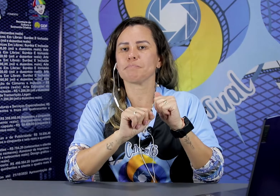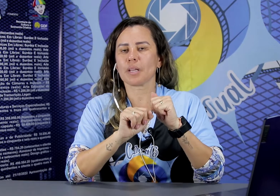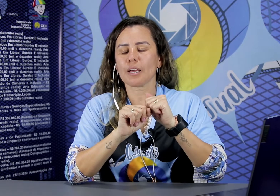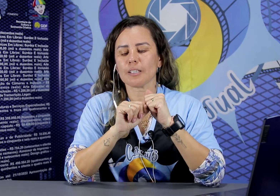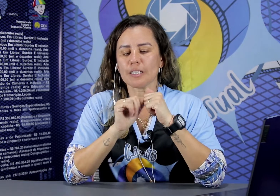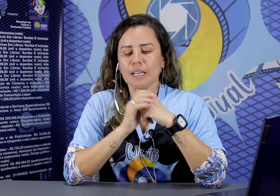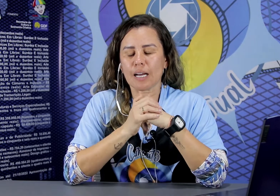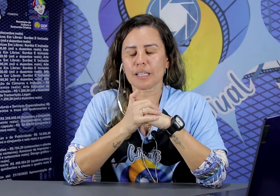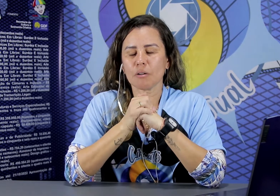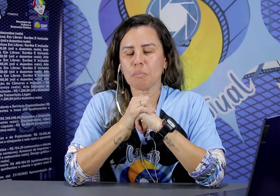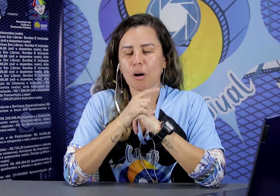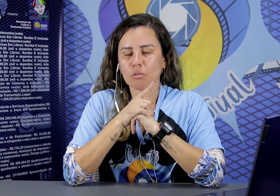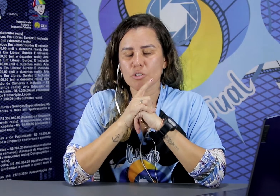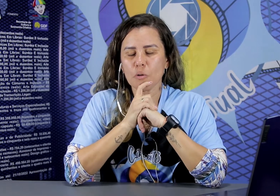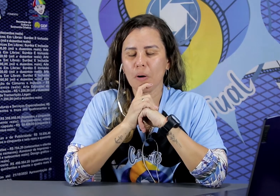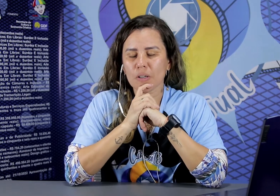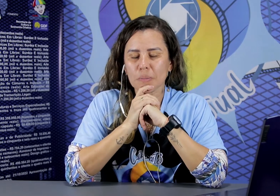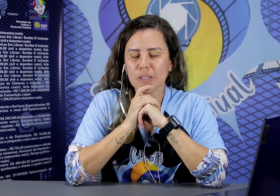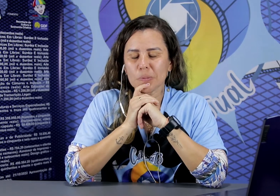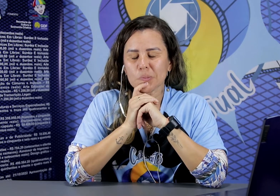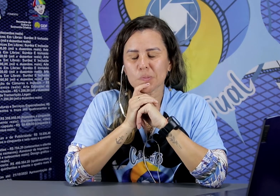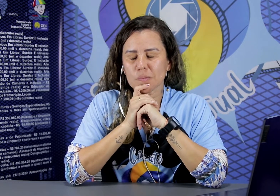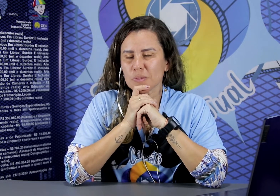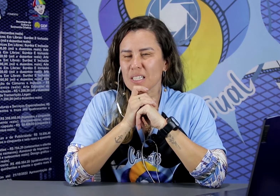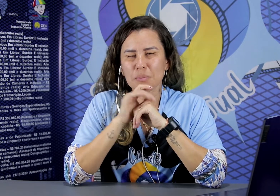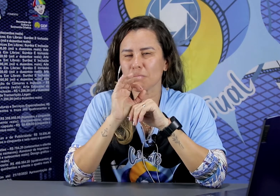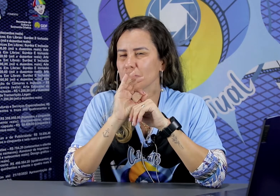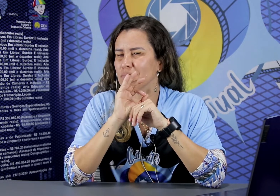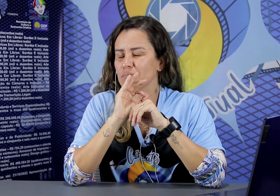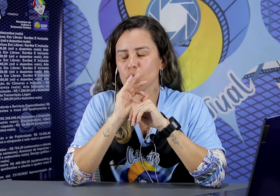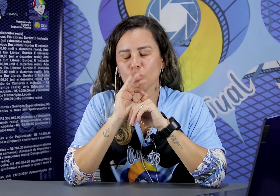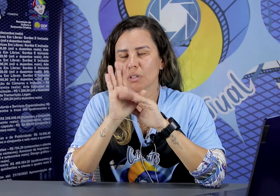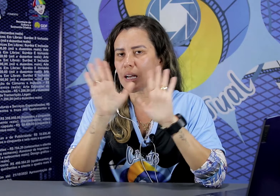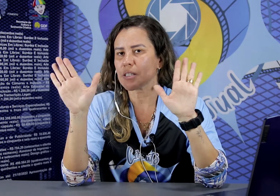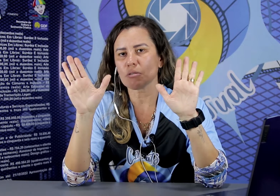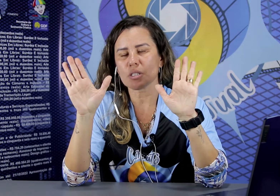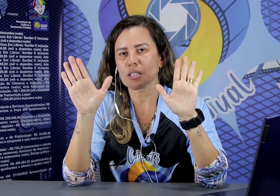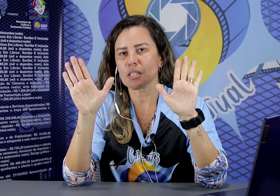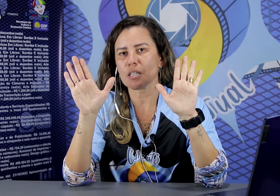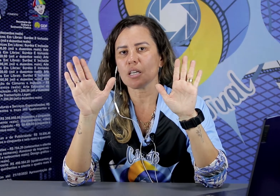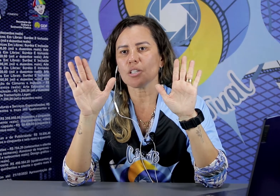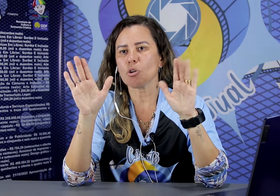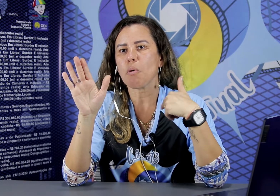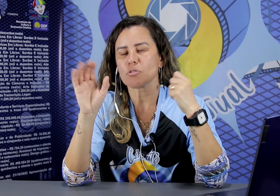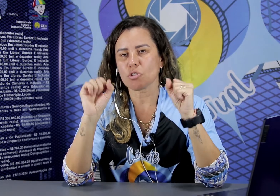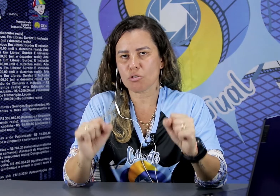né? Até o Paulo, acho que foi o Paulo que me deu um exemplo muito legal, esse eu não esqueci, de eu posso te